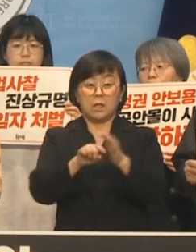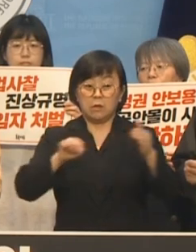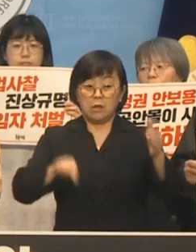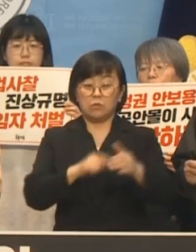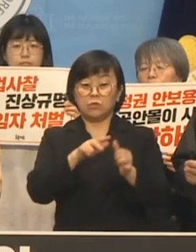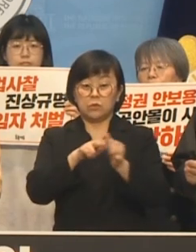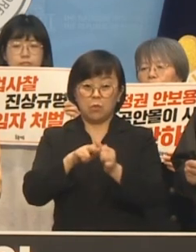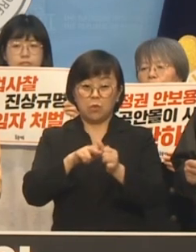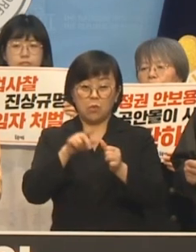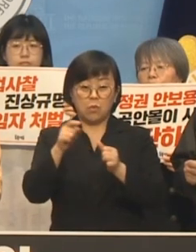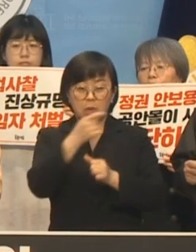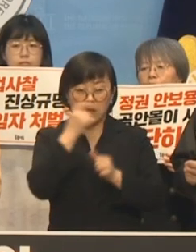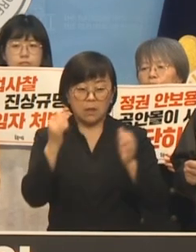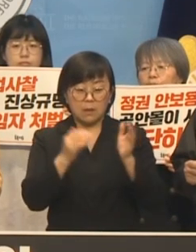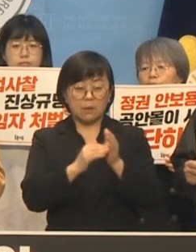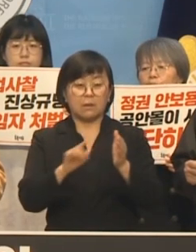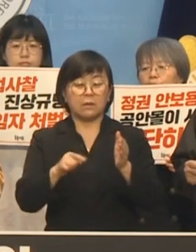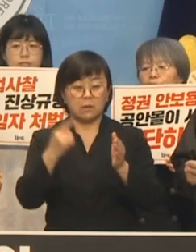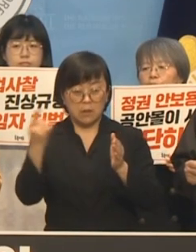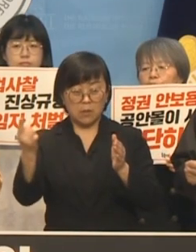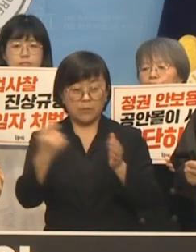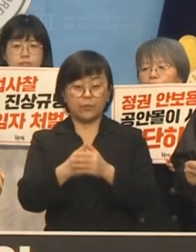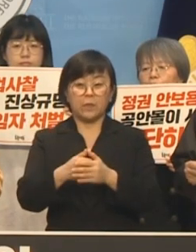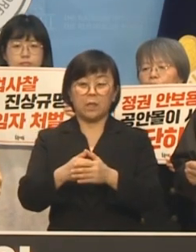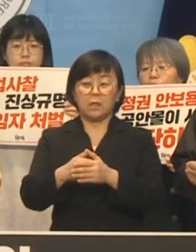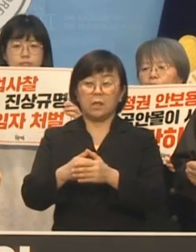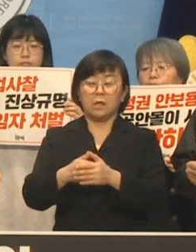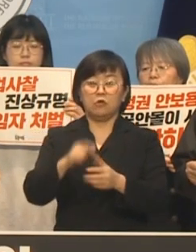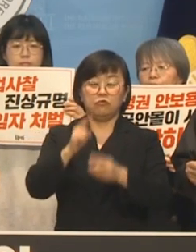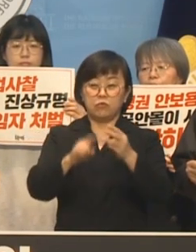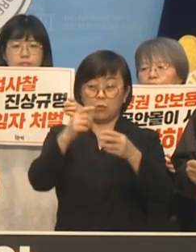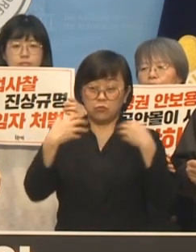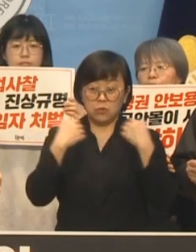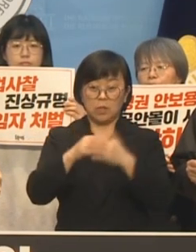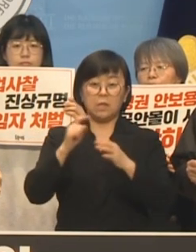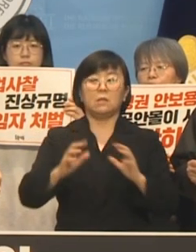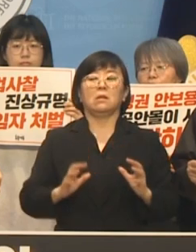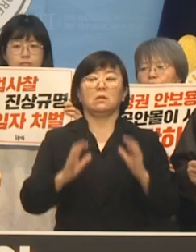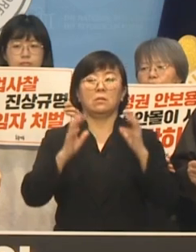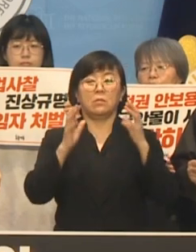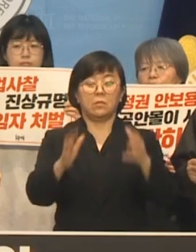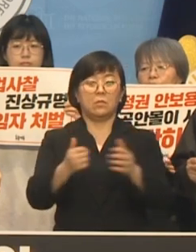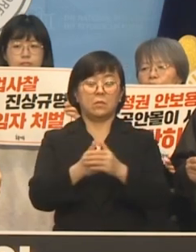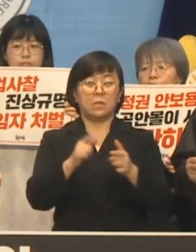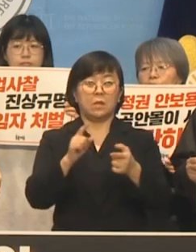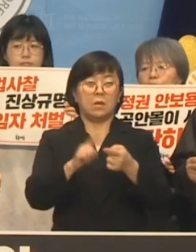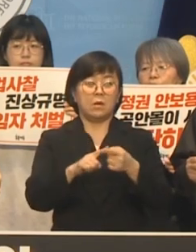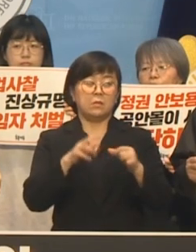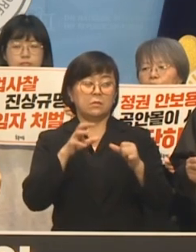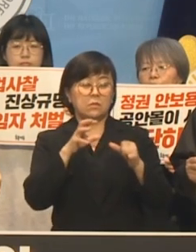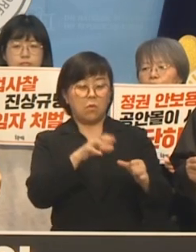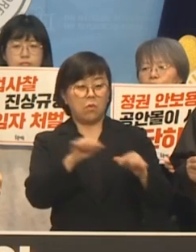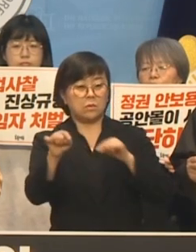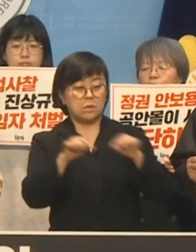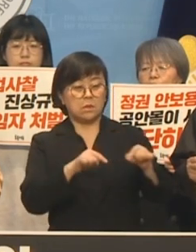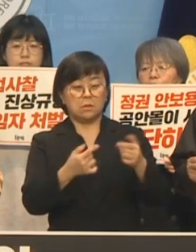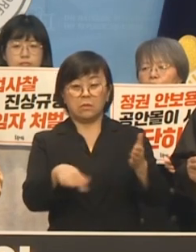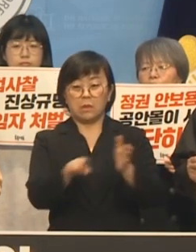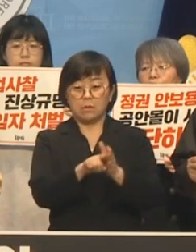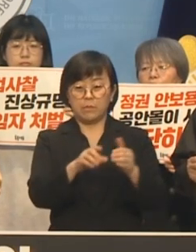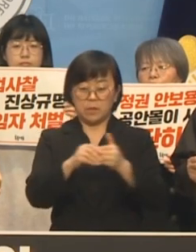파악하는 것을 넘어서서 윤석열 정권 전체가 이 나라를 공안 통치로 끌고 가려는